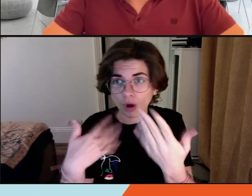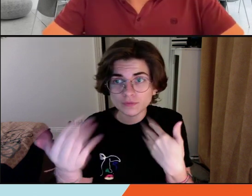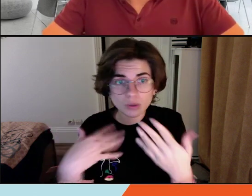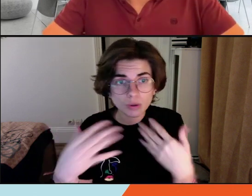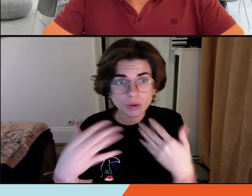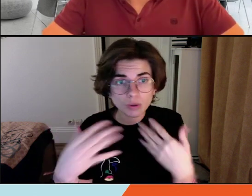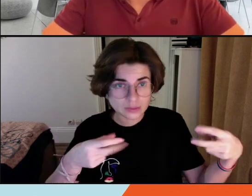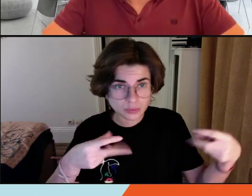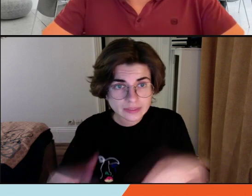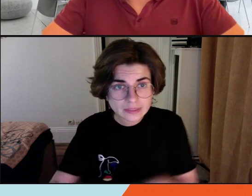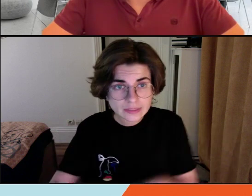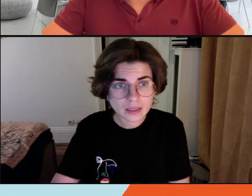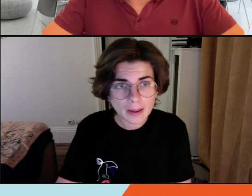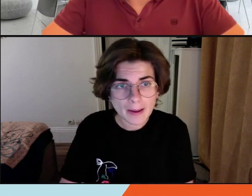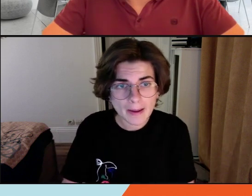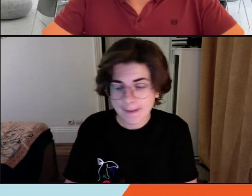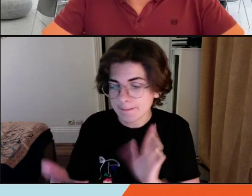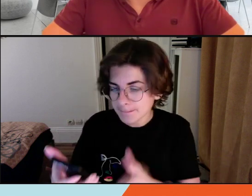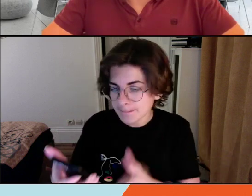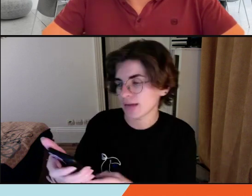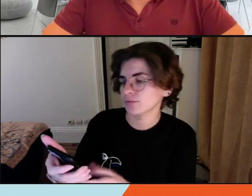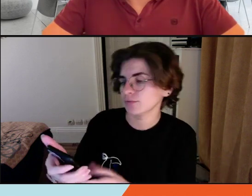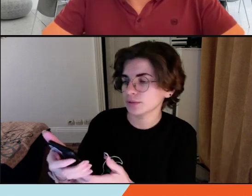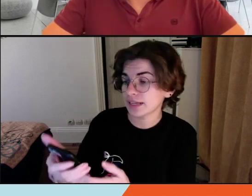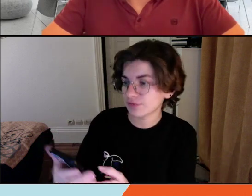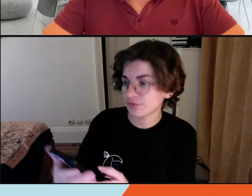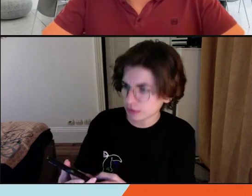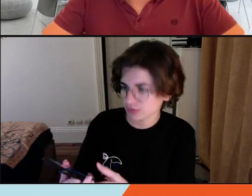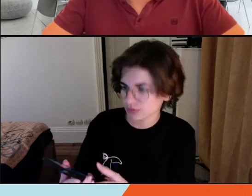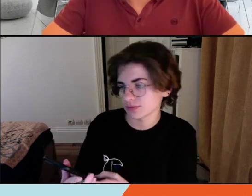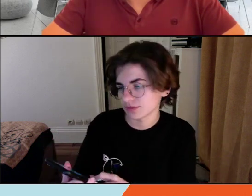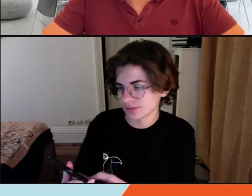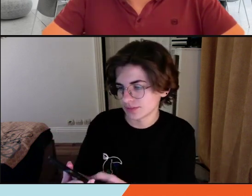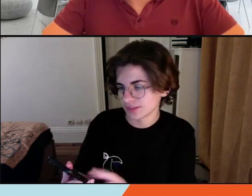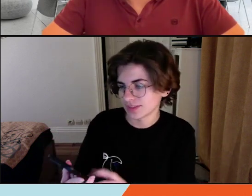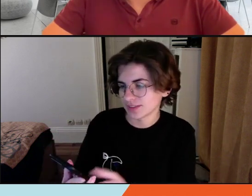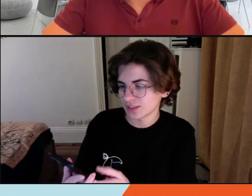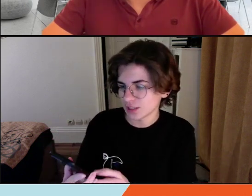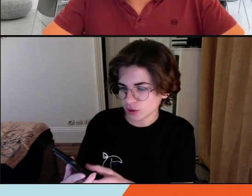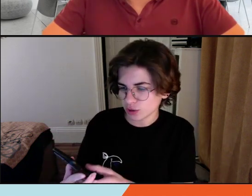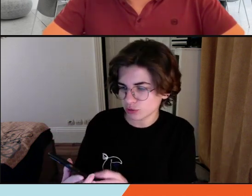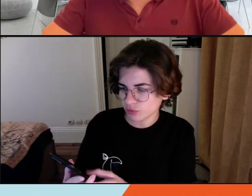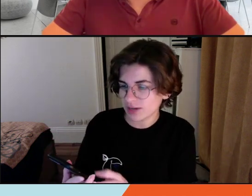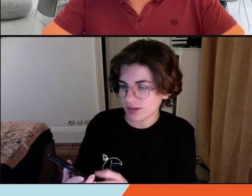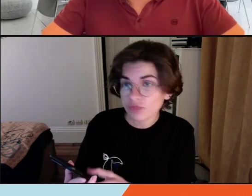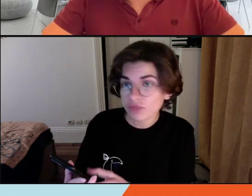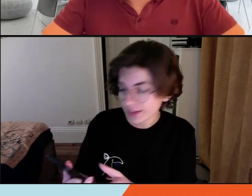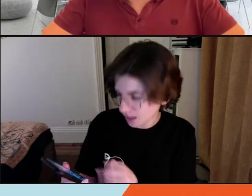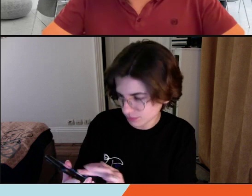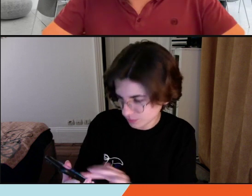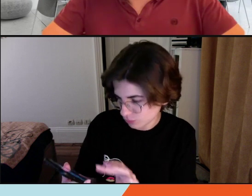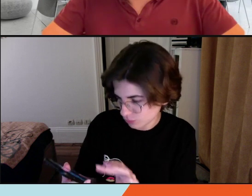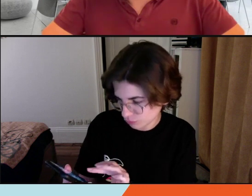les sous-titres. Mais téléphone, je vais ouvrir.